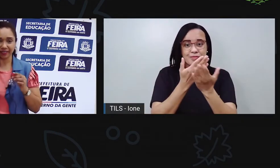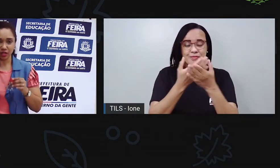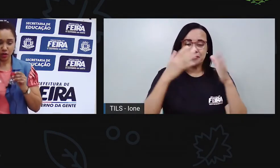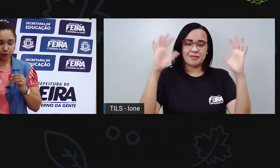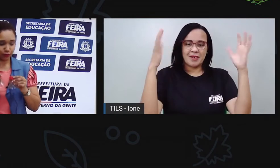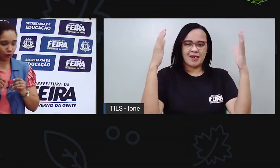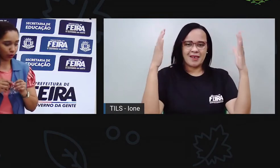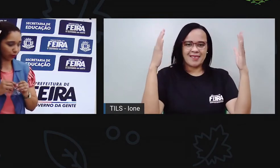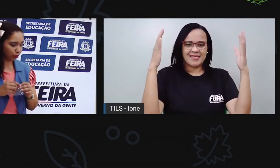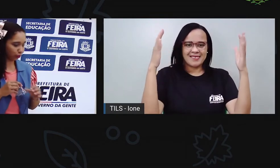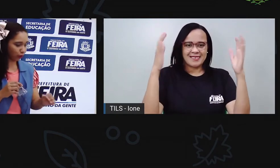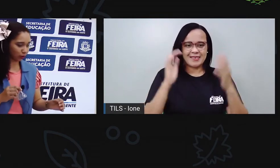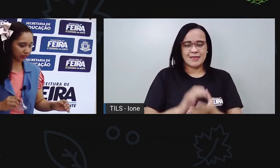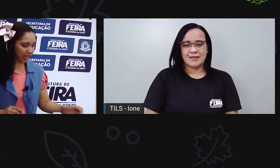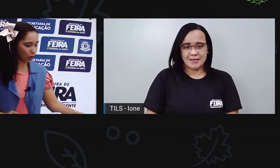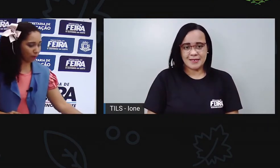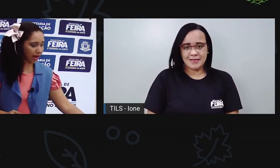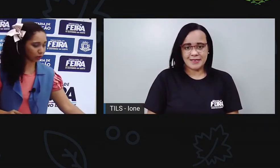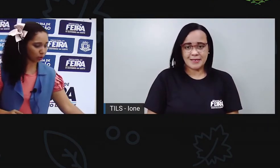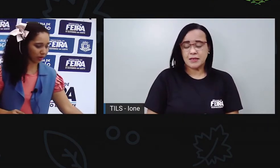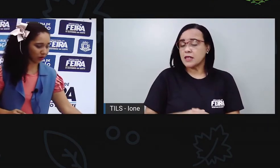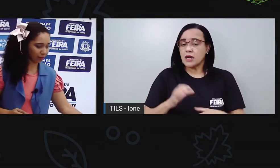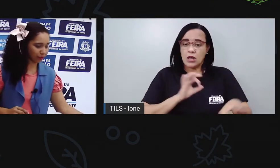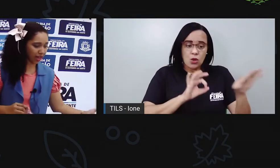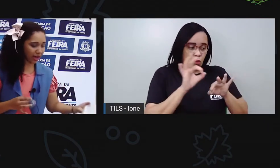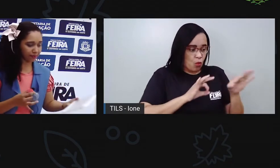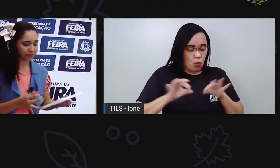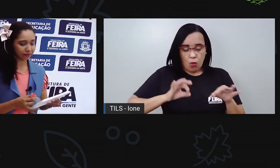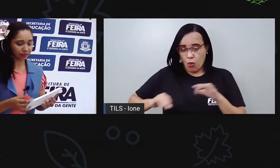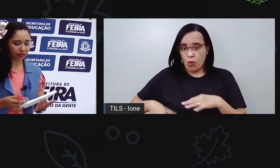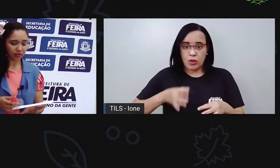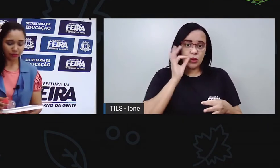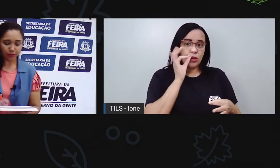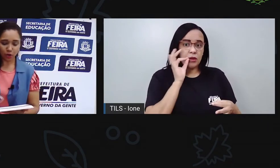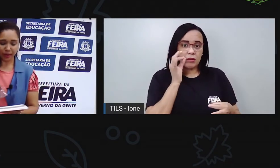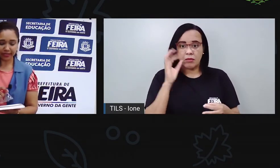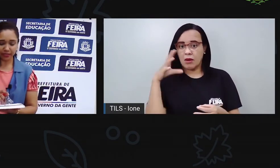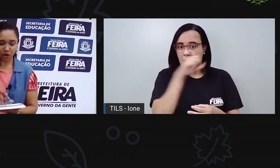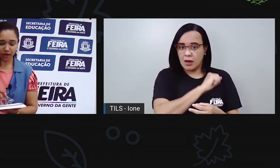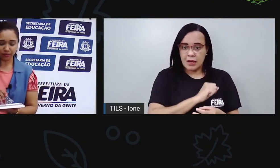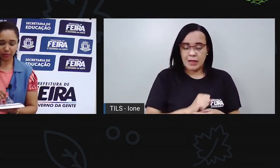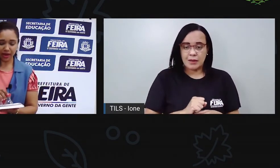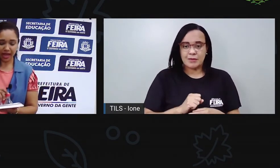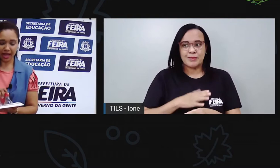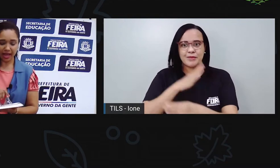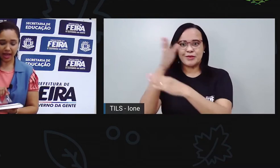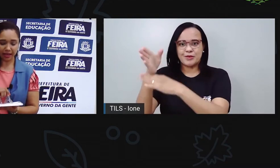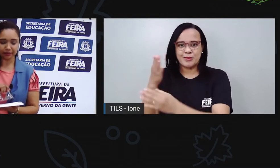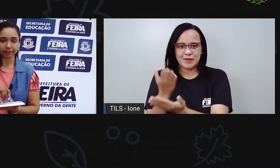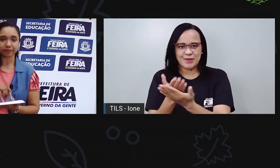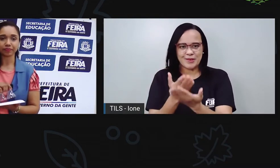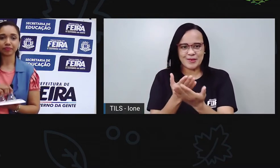Ei! Foram, se arrumaram, tomaram café. Foram para a escola, vamos lá!